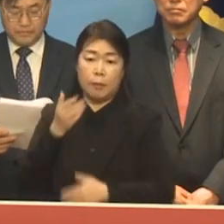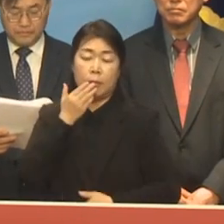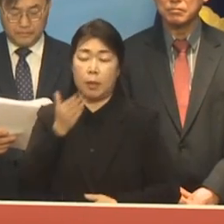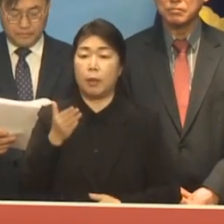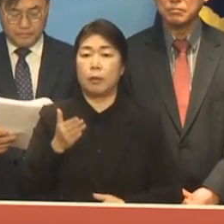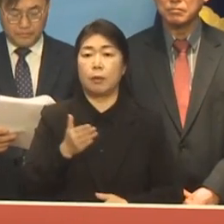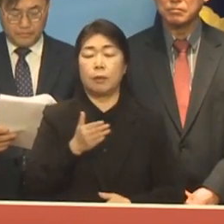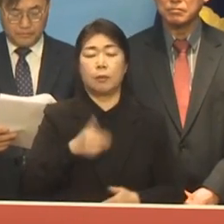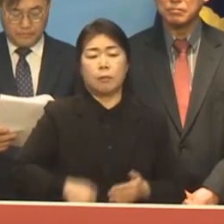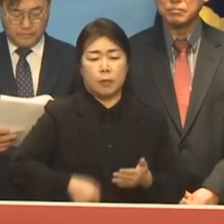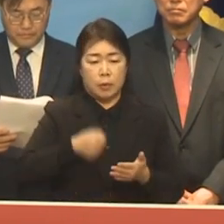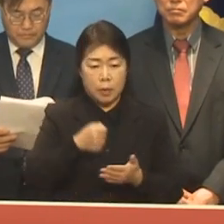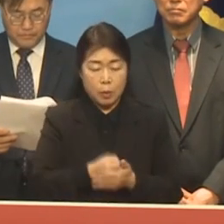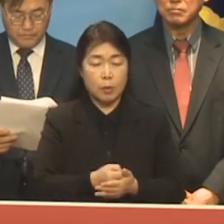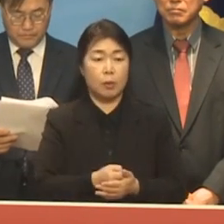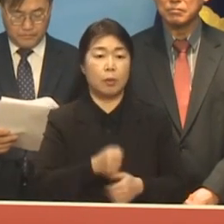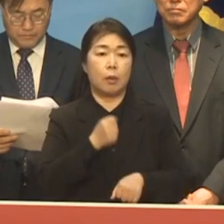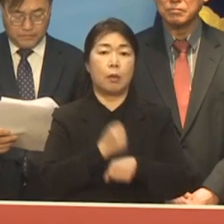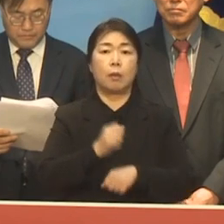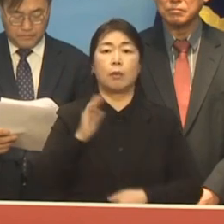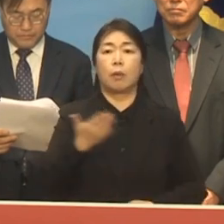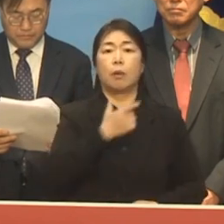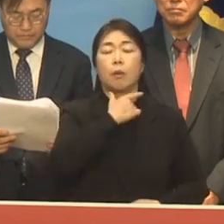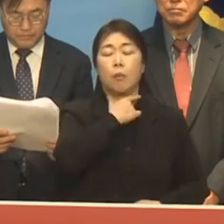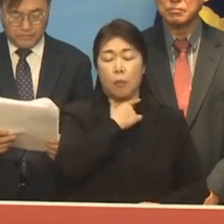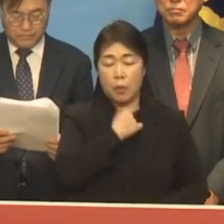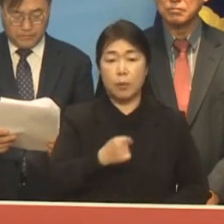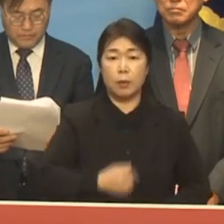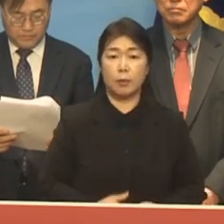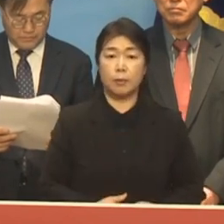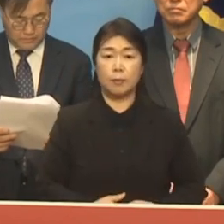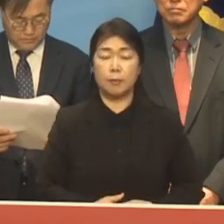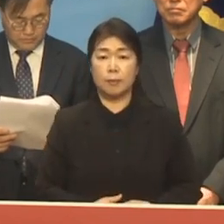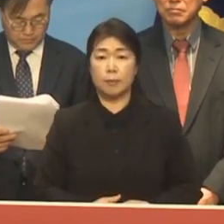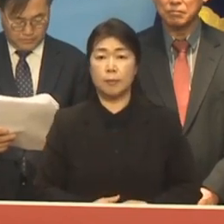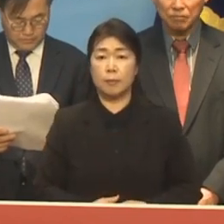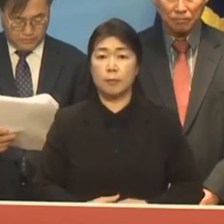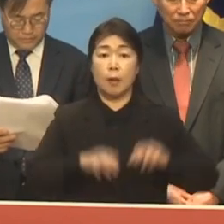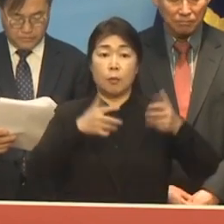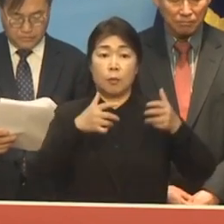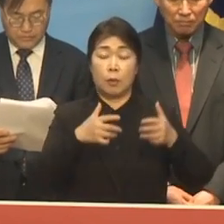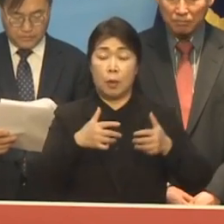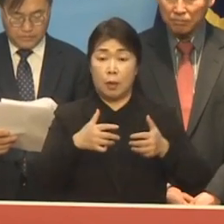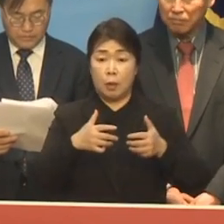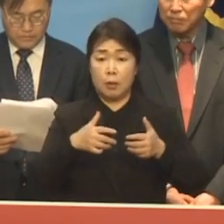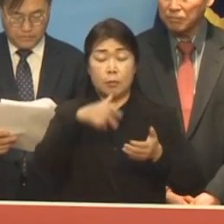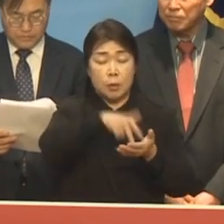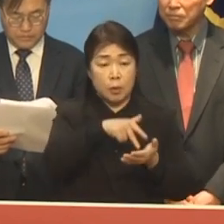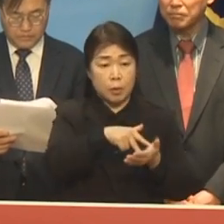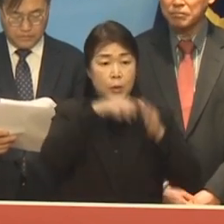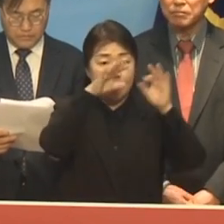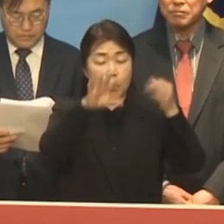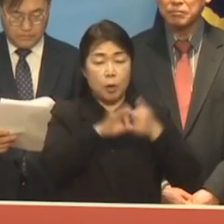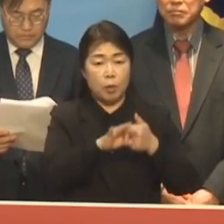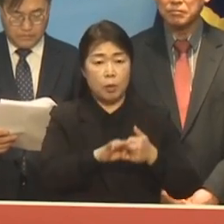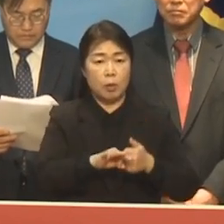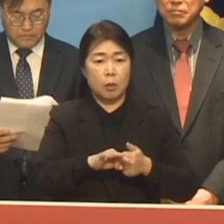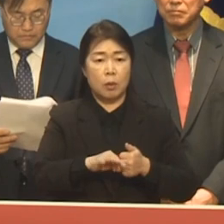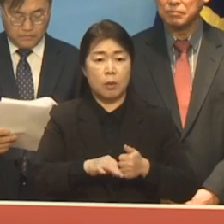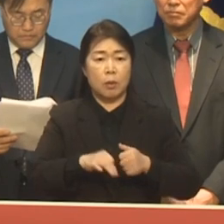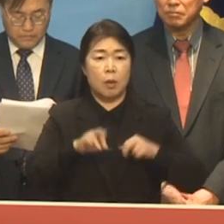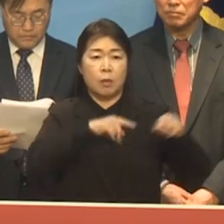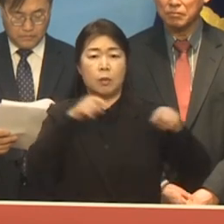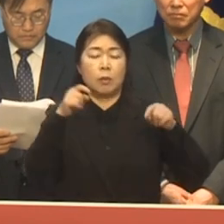역사적 결단이 이루어지길 간절히 바랍니다. 국가적 윤환의 당면에서는 소모적